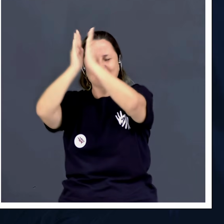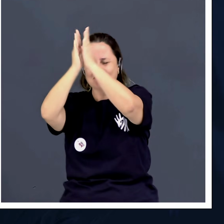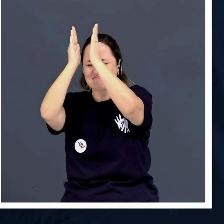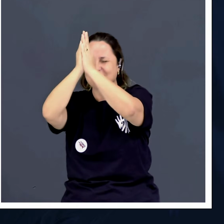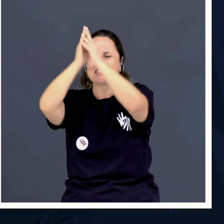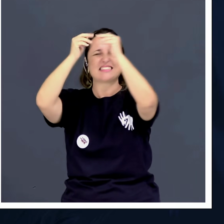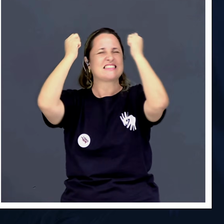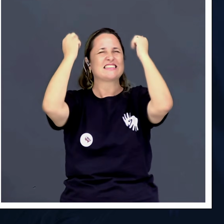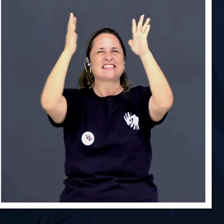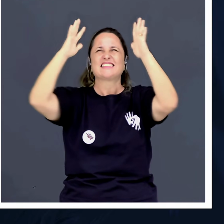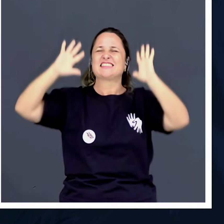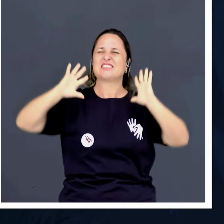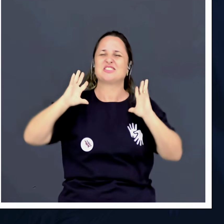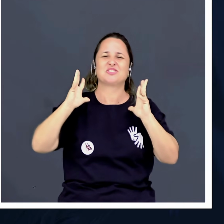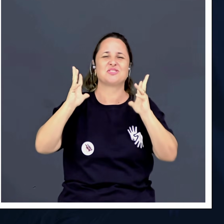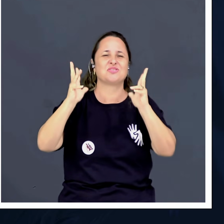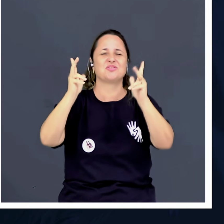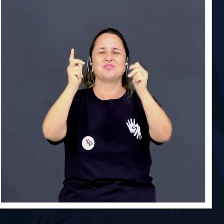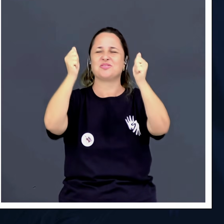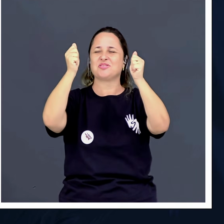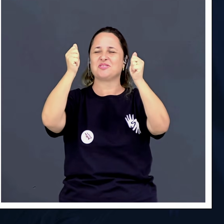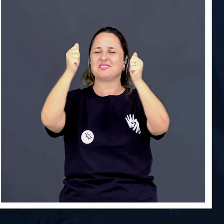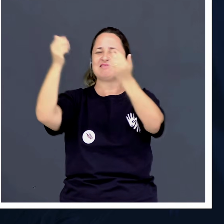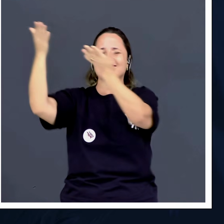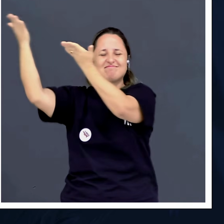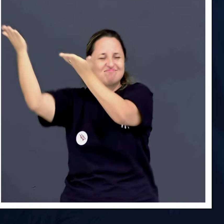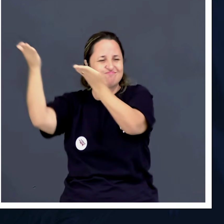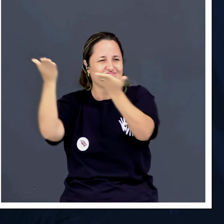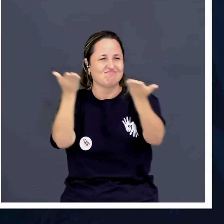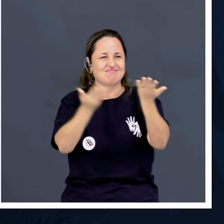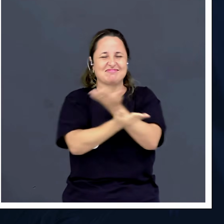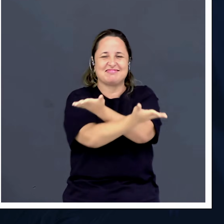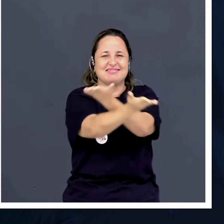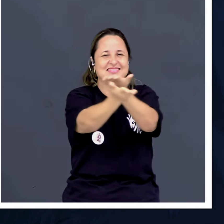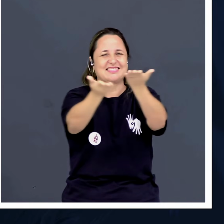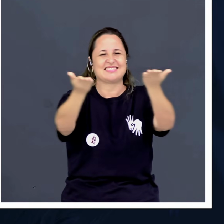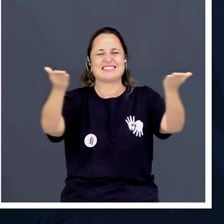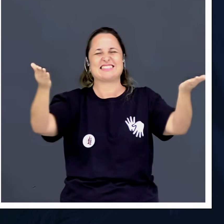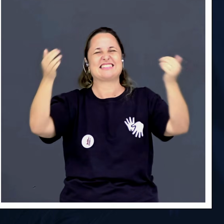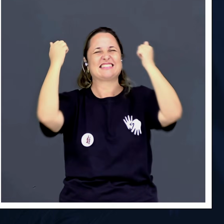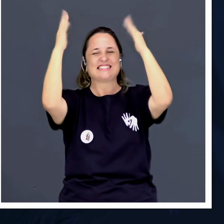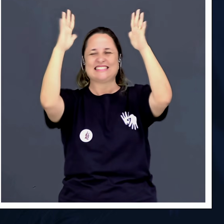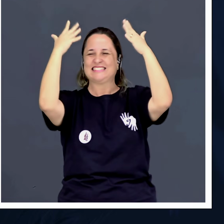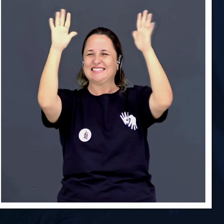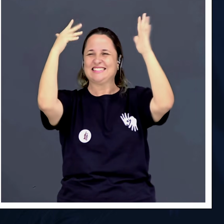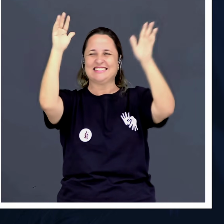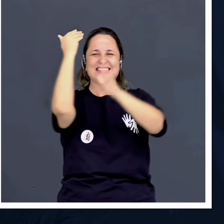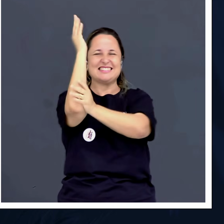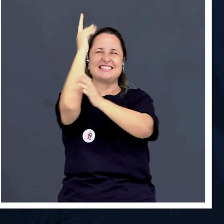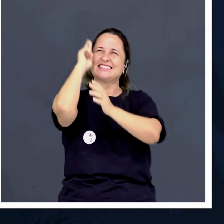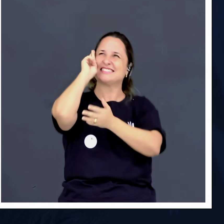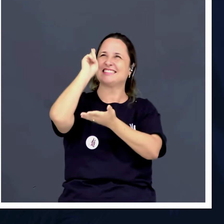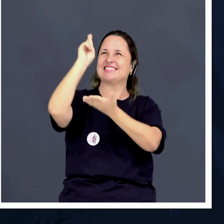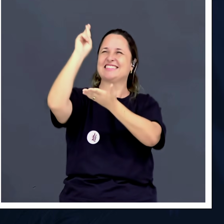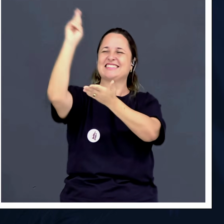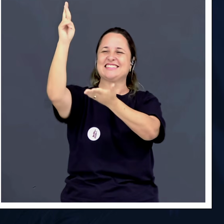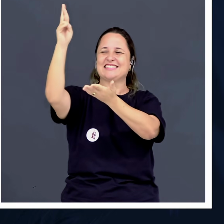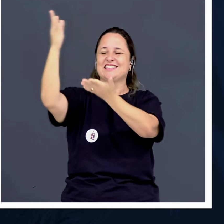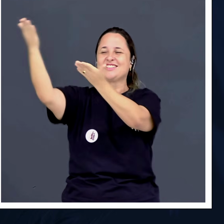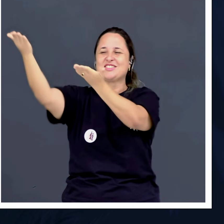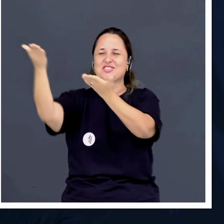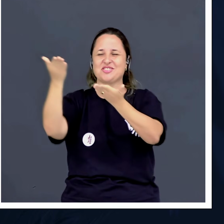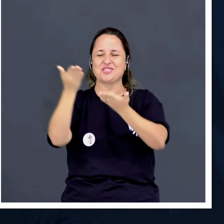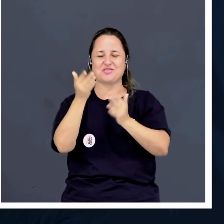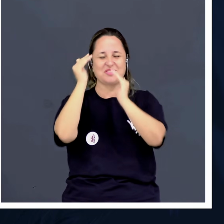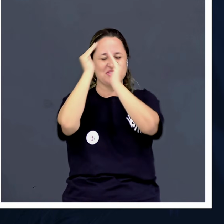os aplausos da tua igreja. Fique à vontade no nosso meio. Aplauda bem forte o Senhor. E eu te convido